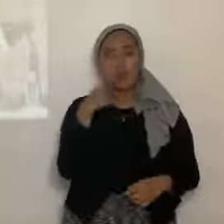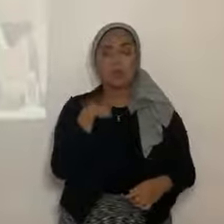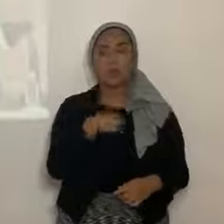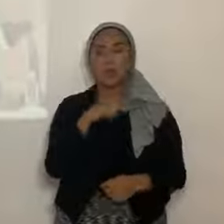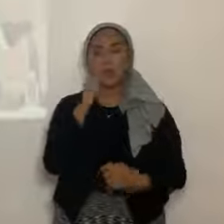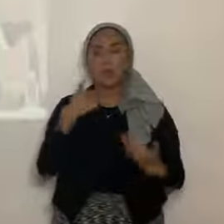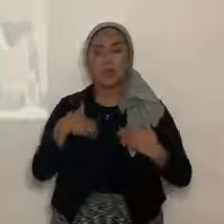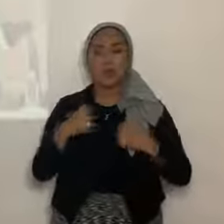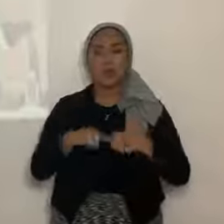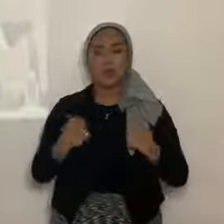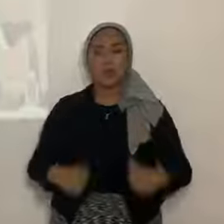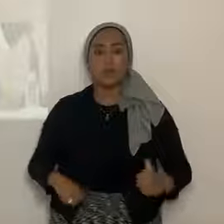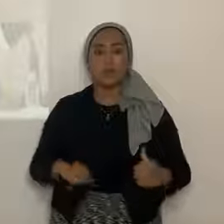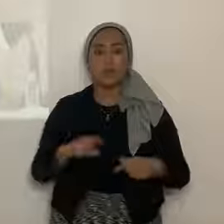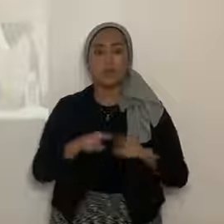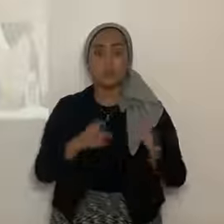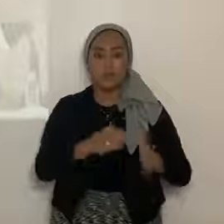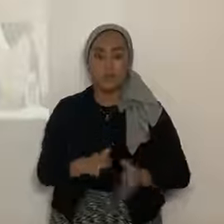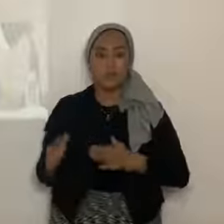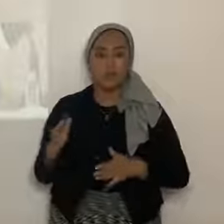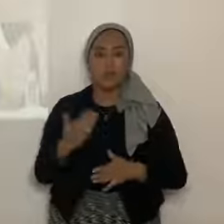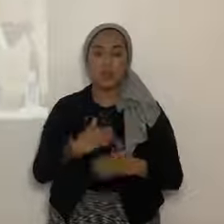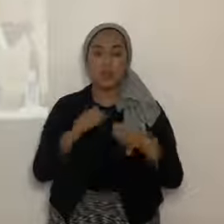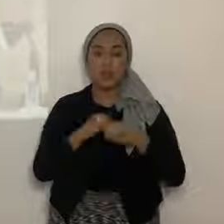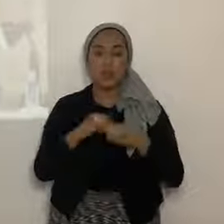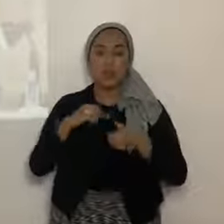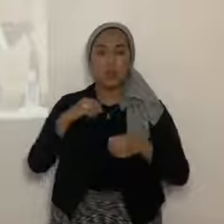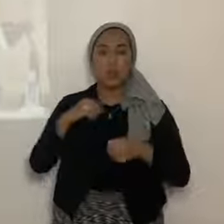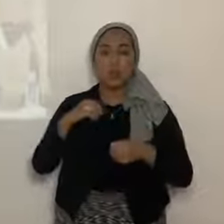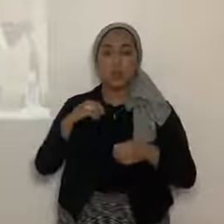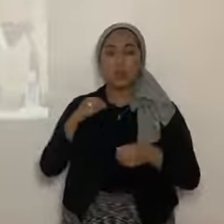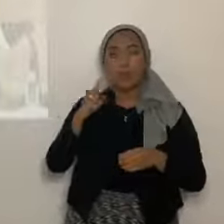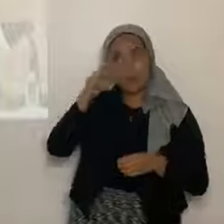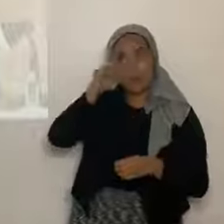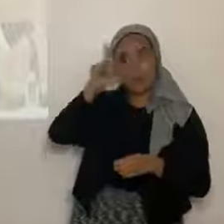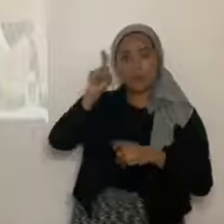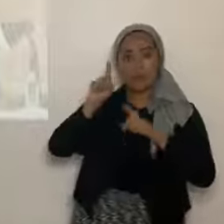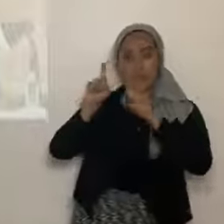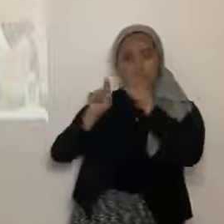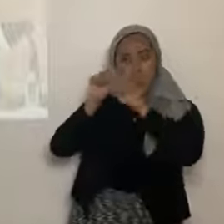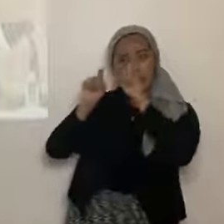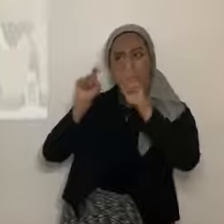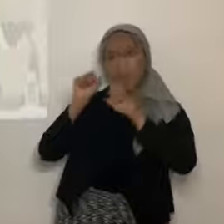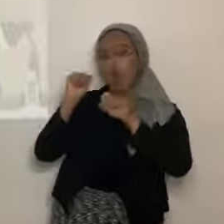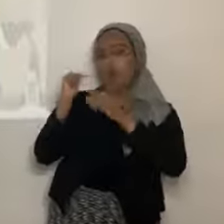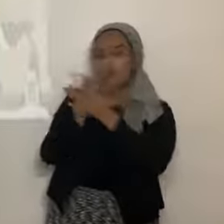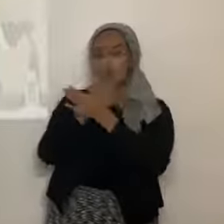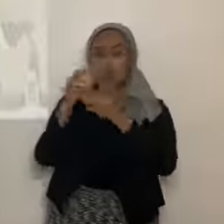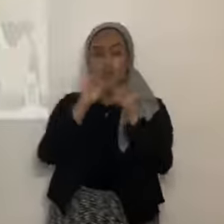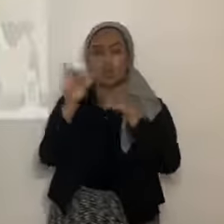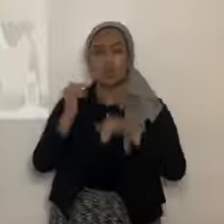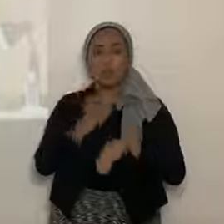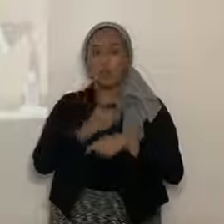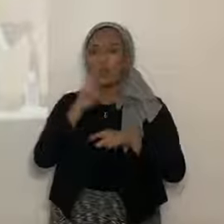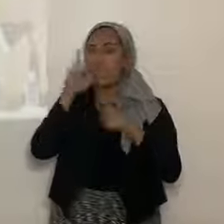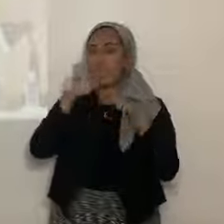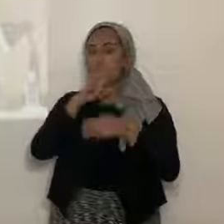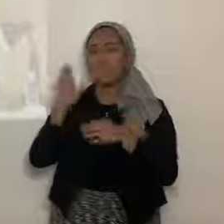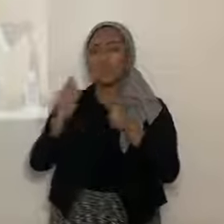cohen que no pueda compadecerse de nuestras debilidades, sino uno en que fue tentado en todo según nuestra semejanza, pero sin pecado. Entonces,